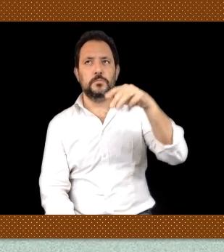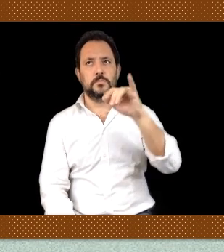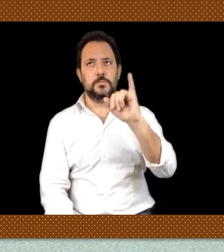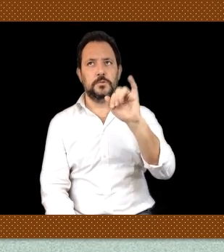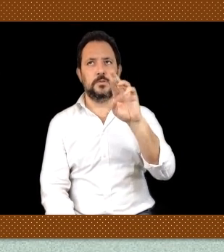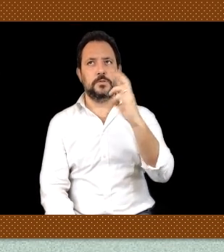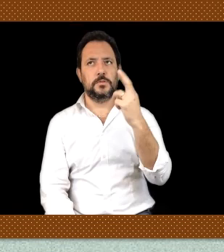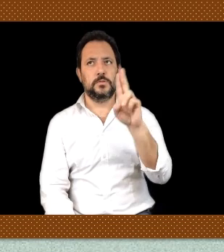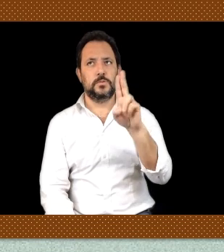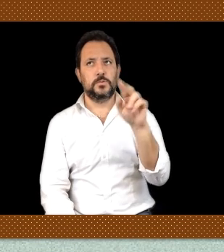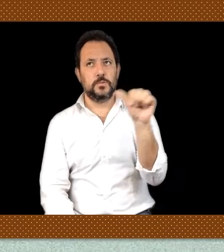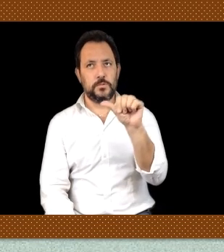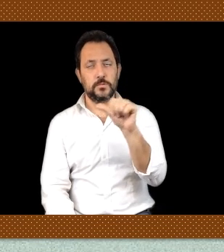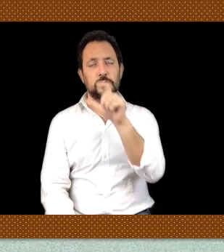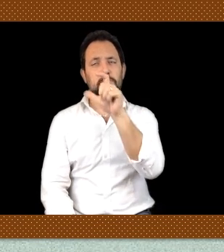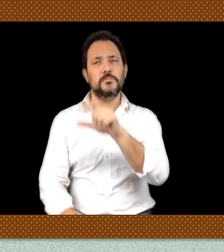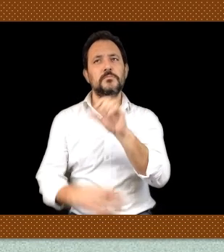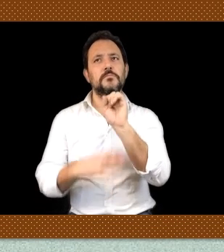e